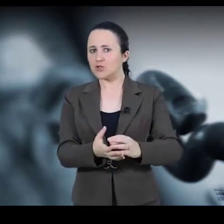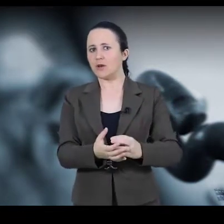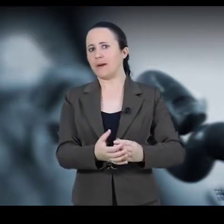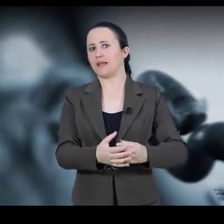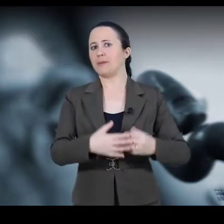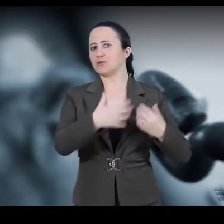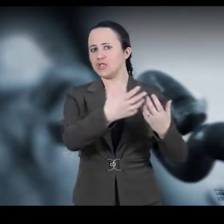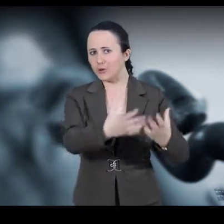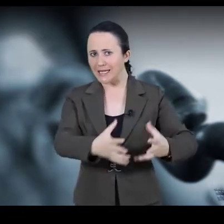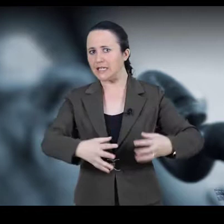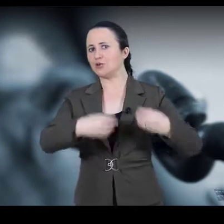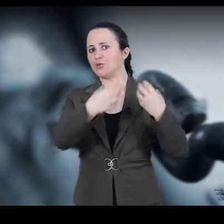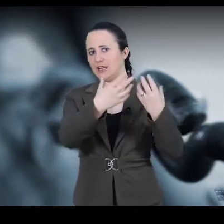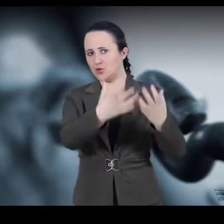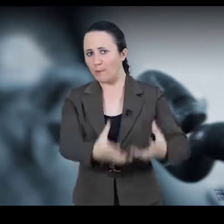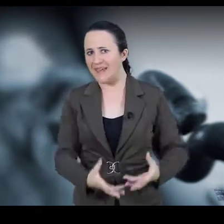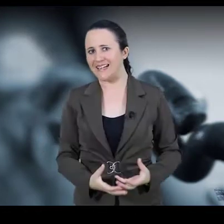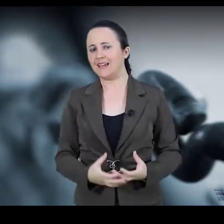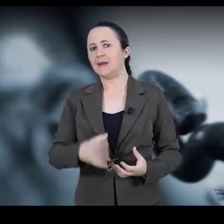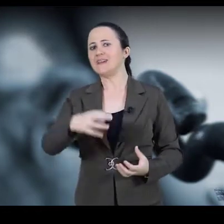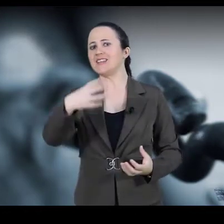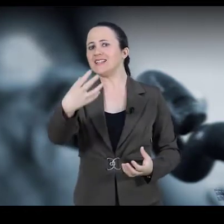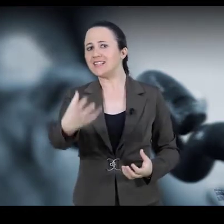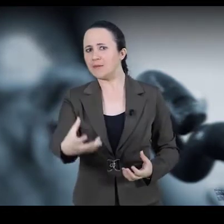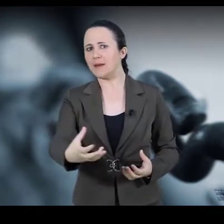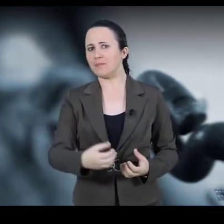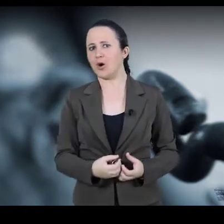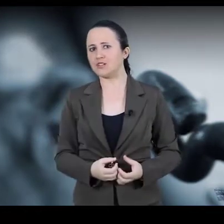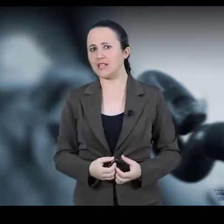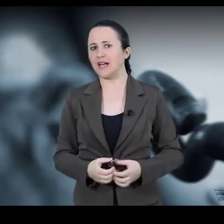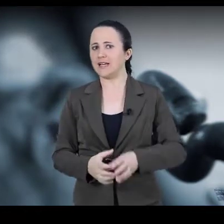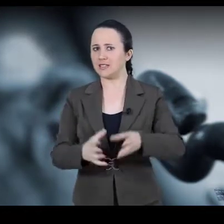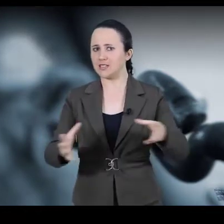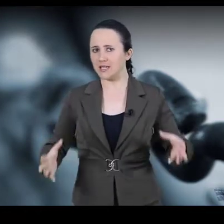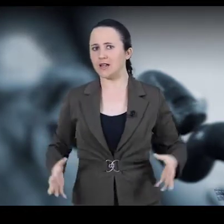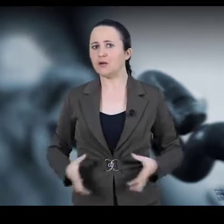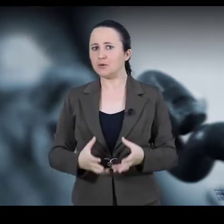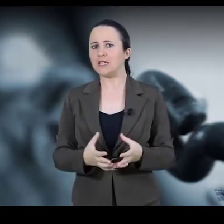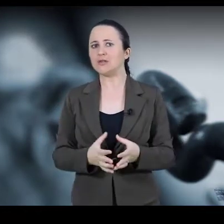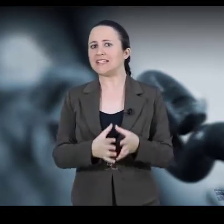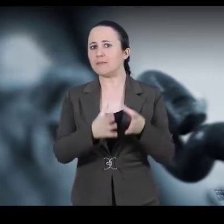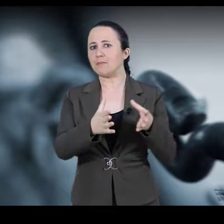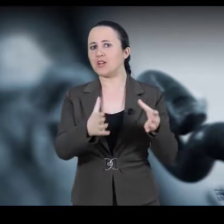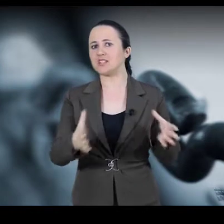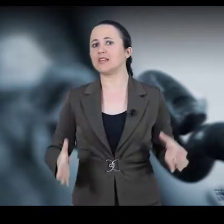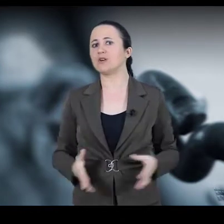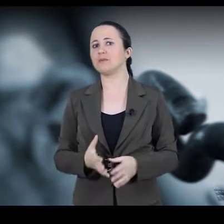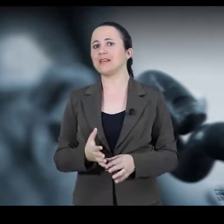só pague pelo seu delito, sua pena, mas ele também possa, além de ser punido, ele também possa ter um ambiente